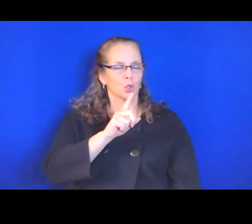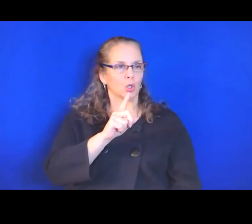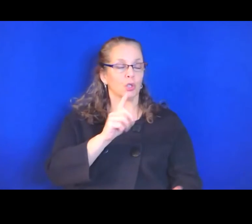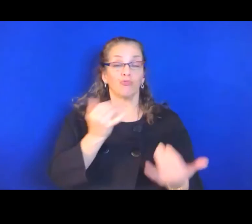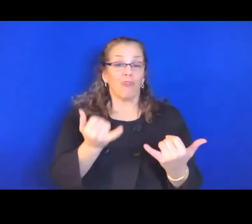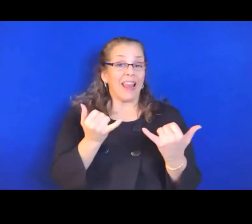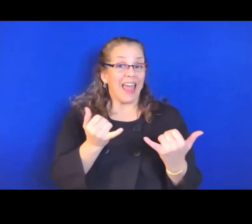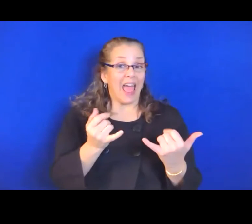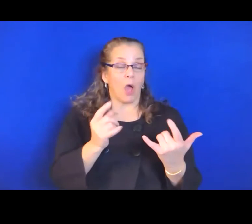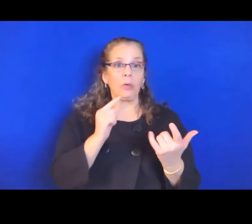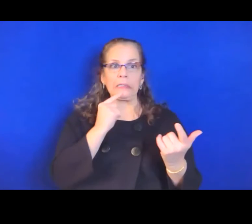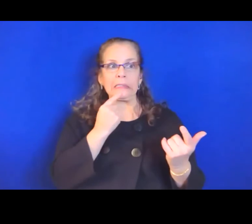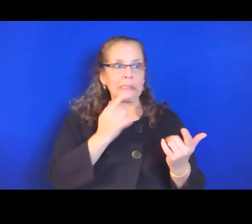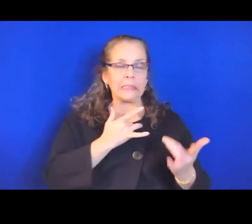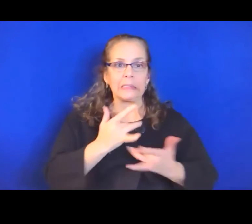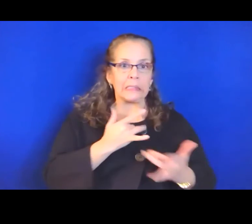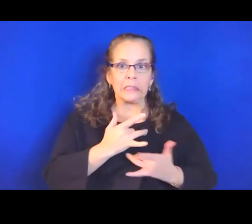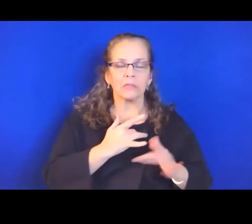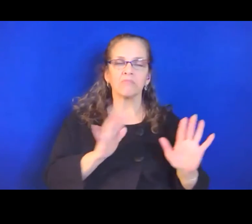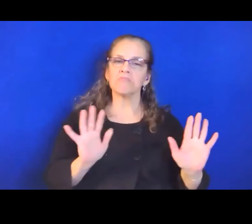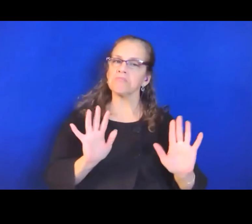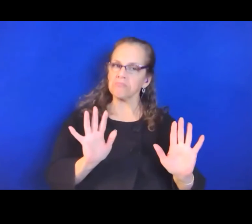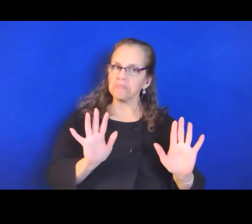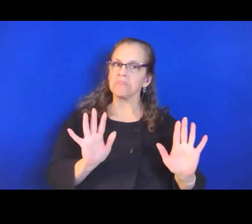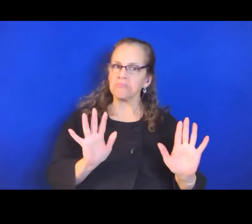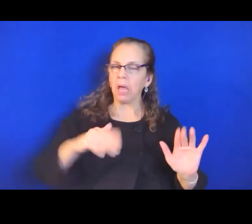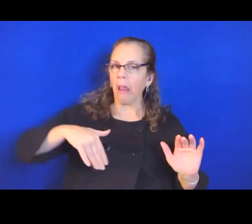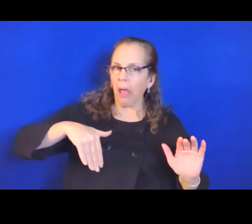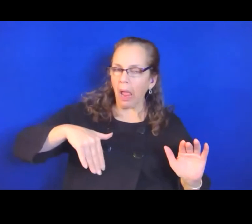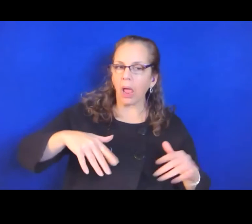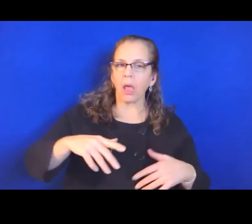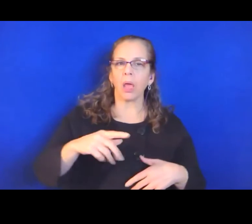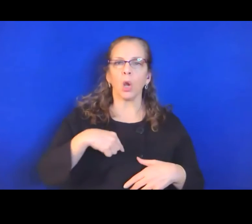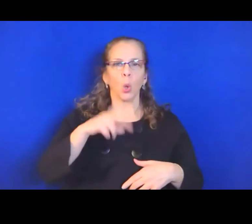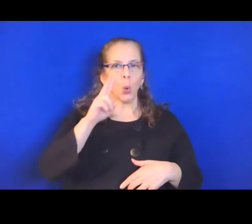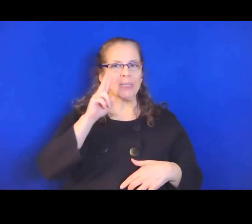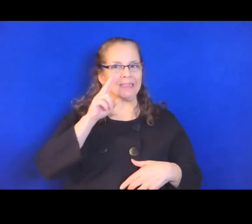们没有看见是一个很大的一个